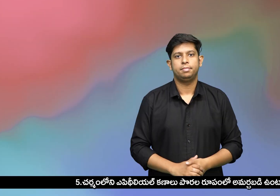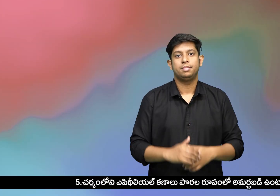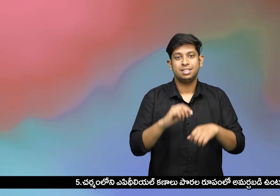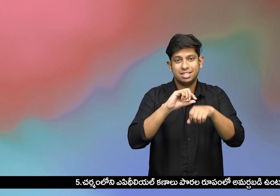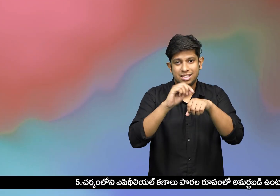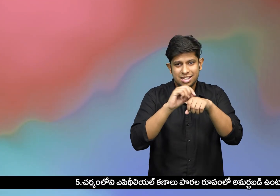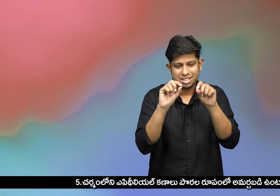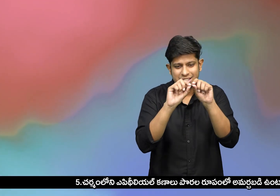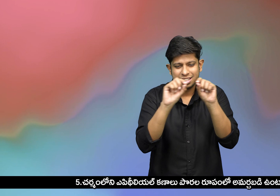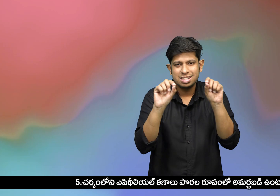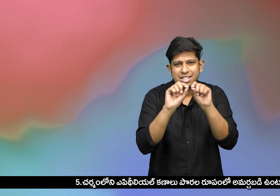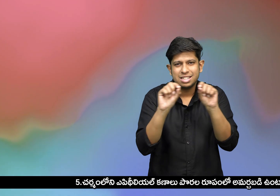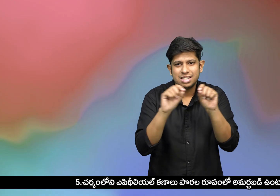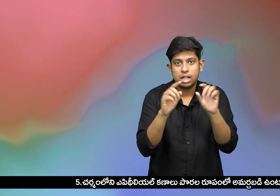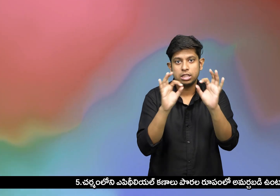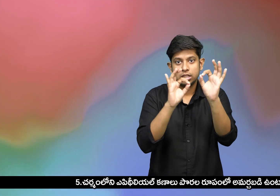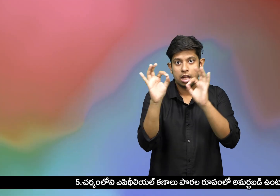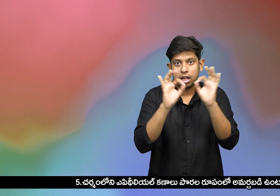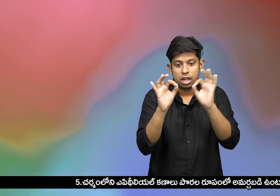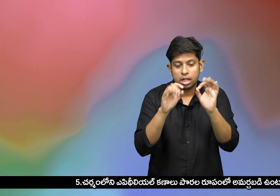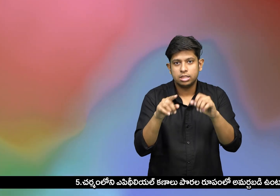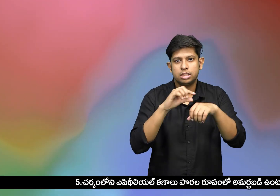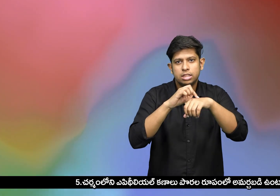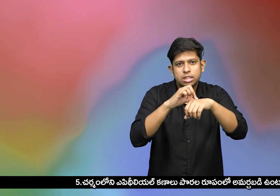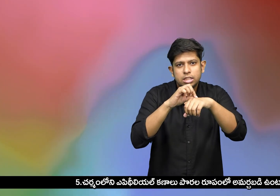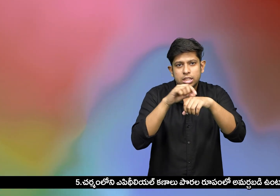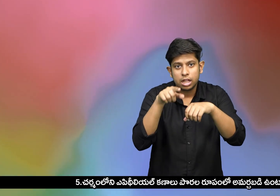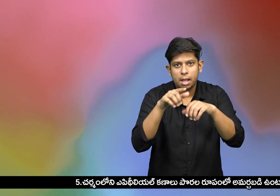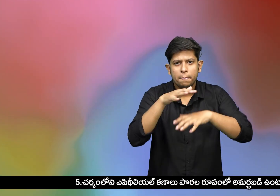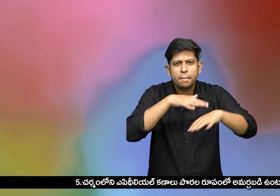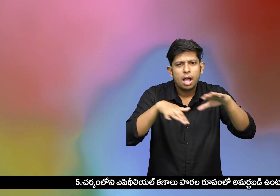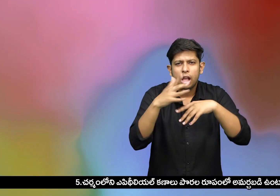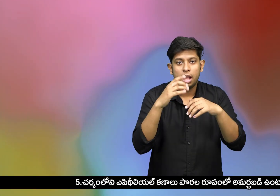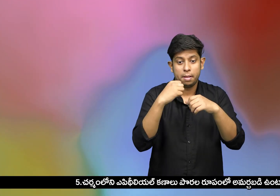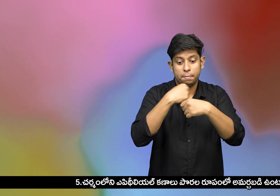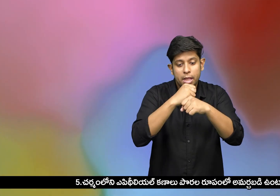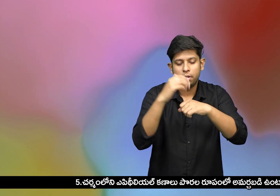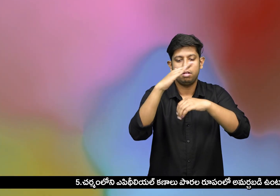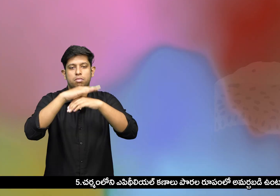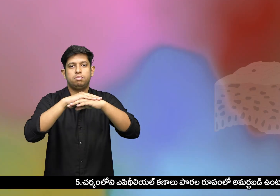ఐదు, చర్మంలోని ఎపిథీలియల్ కణాలు పొరల రూపంలో అమర్చబడి ఉంటాయి.